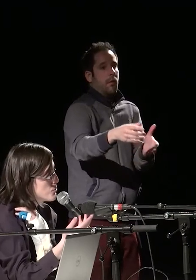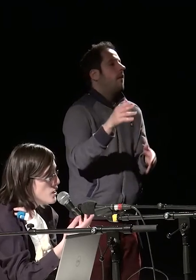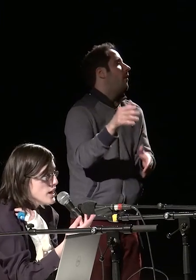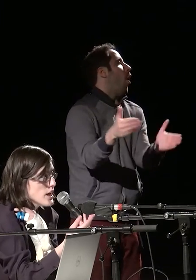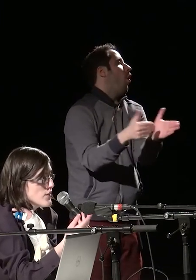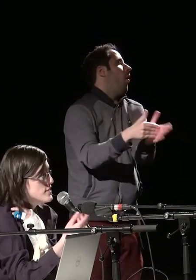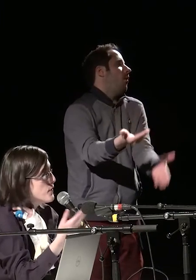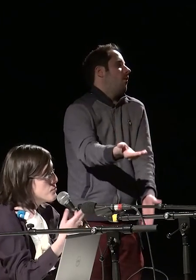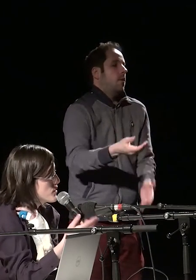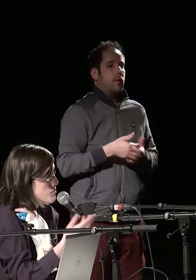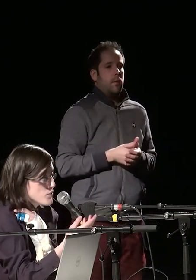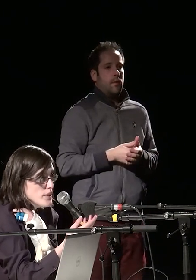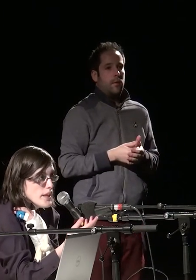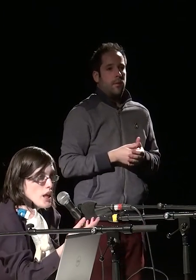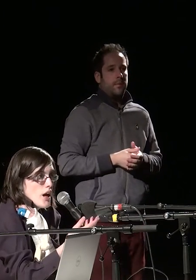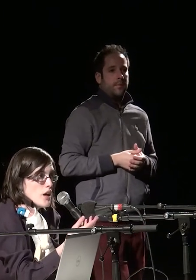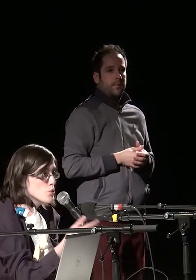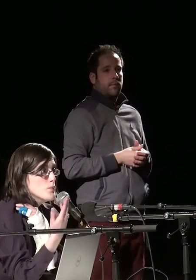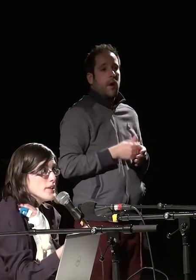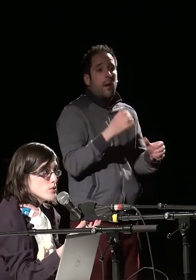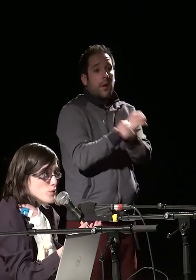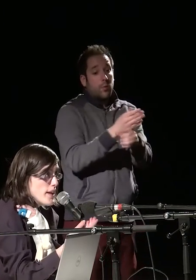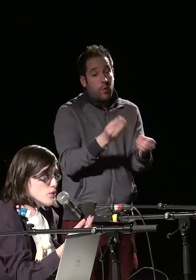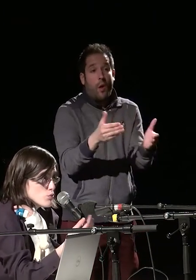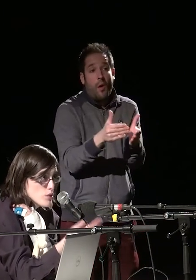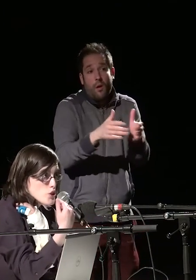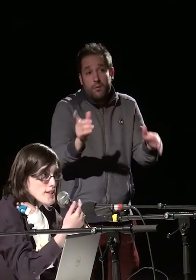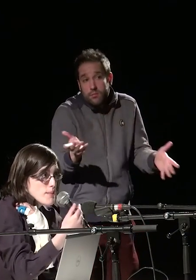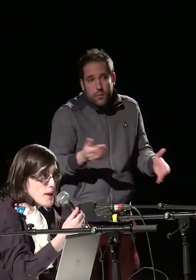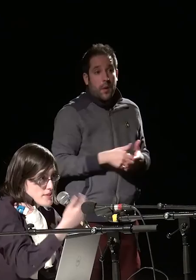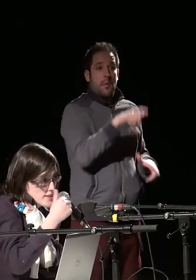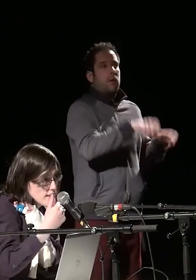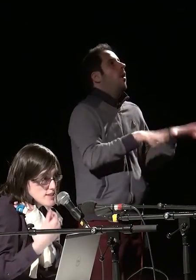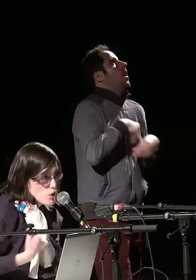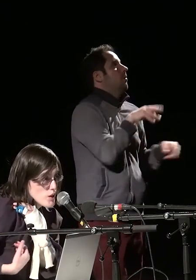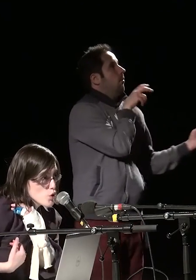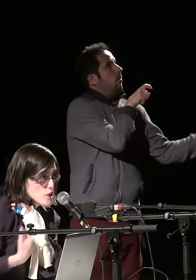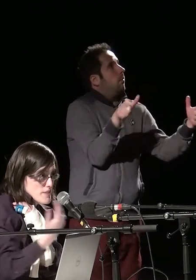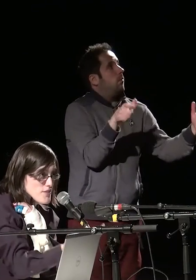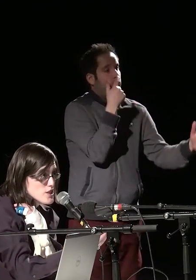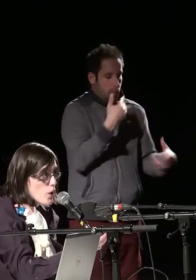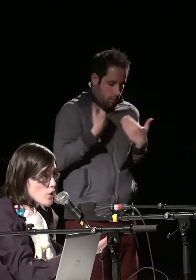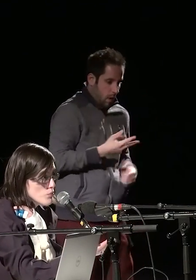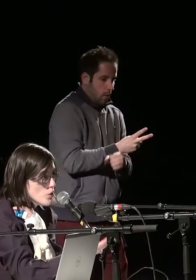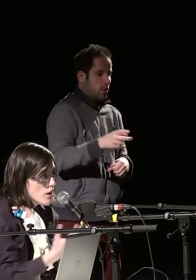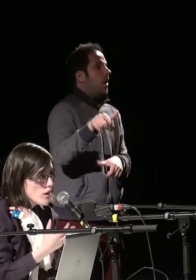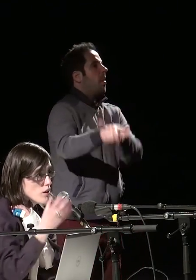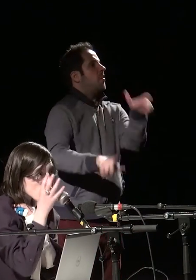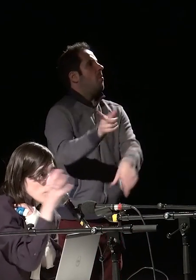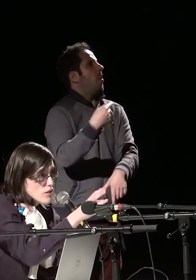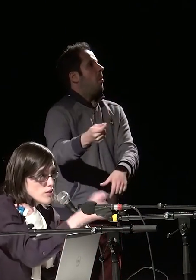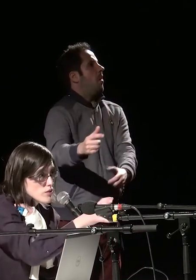que c'était pas fait pour qu'ils aient plus envie. Du coup, ils continuaient, et donc du coup, les gens acceptaient, parce qu'ils se sentaient en danger, parce qu'il y avait ces gens anormaux,